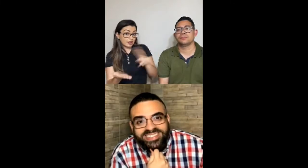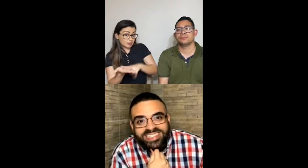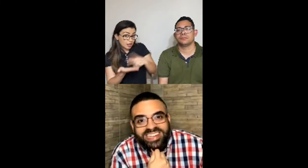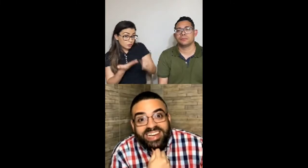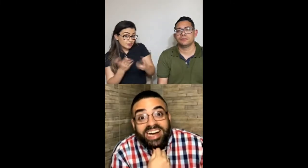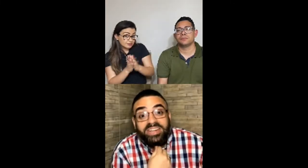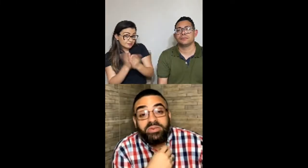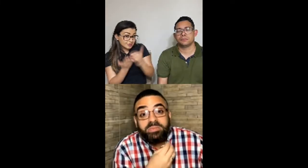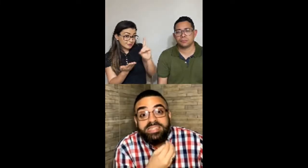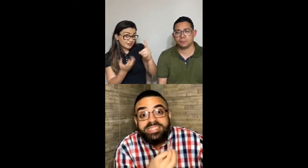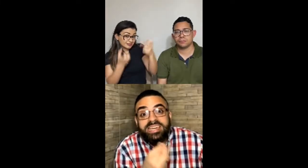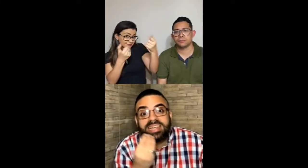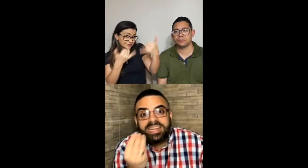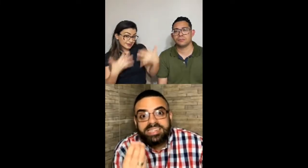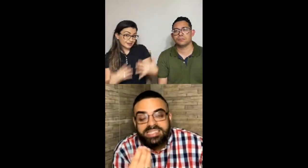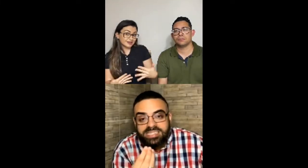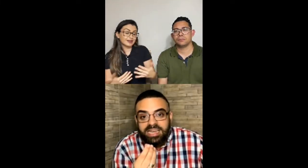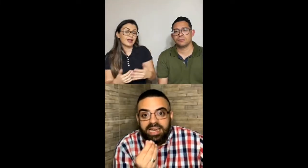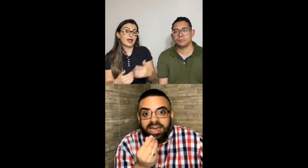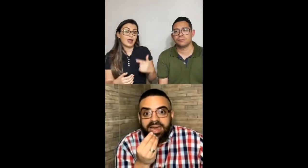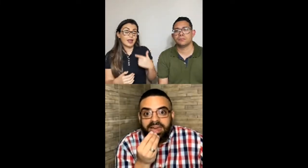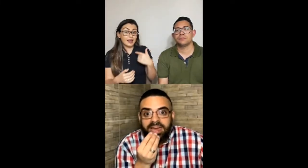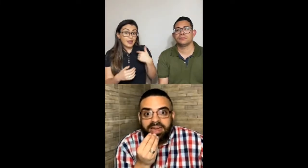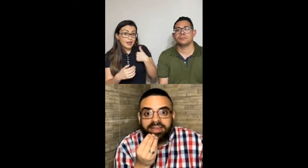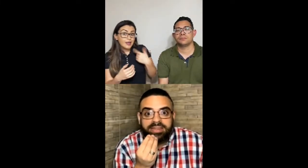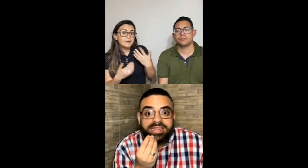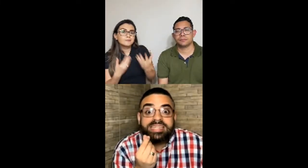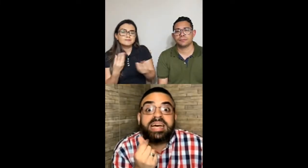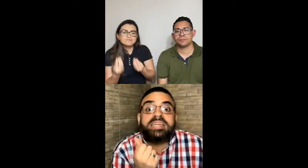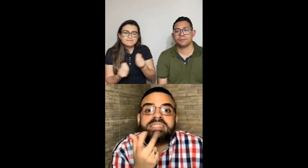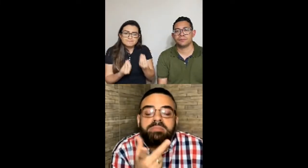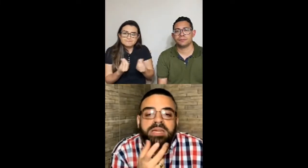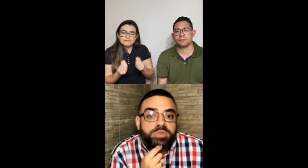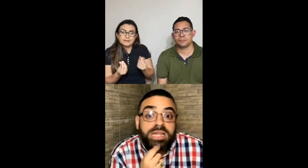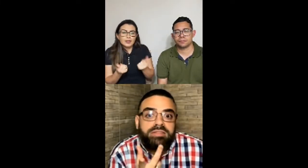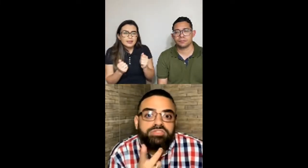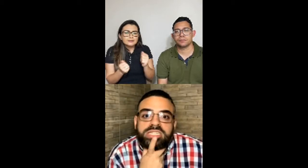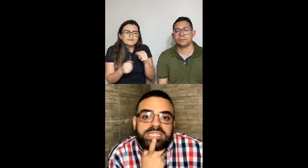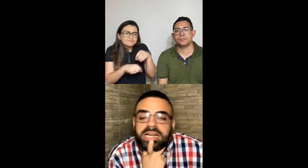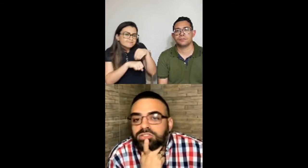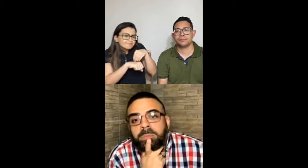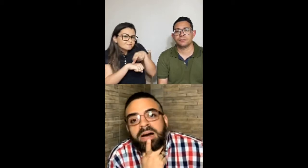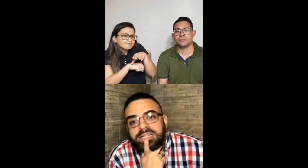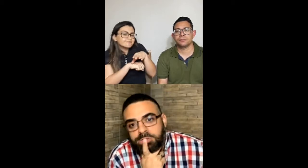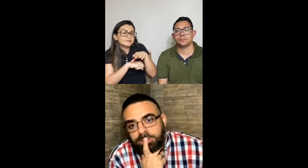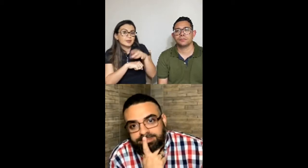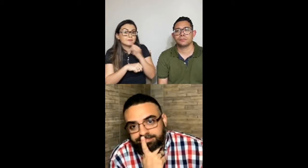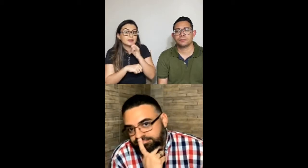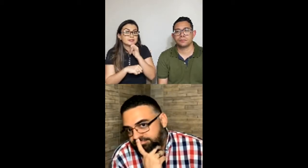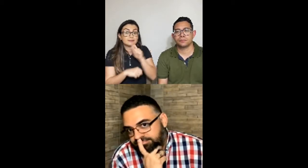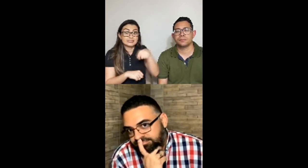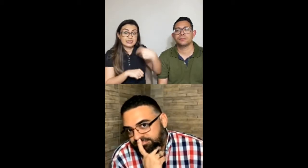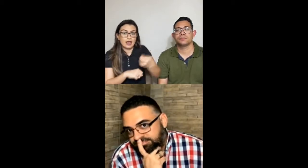pessoa presbiteriana, então fala de Bíblia aqui pra gente. Você não traduz a Bíblia? Aí eu comecei a dar esses